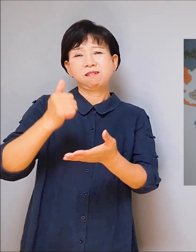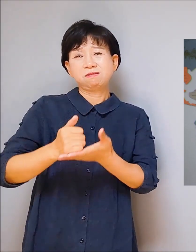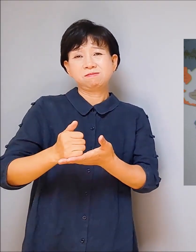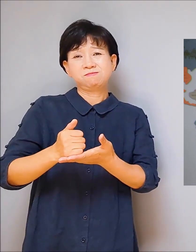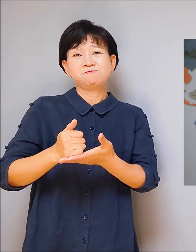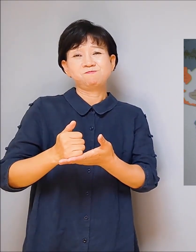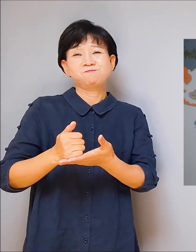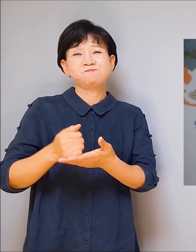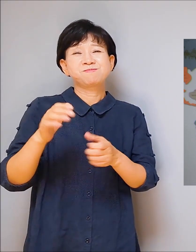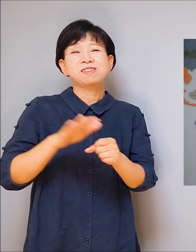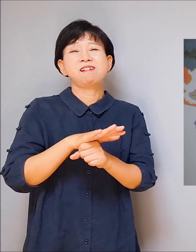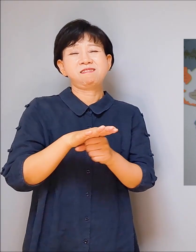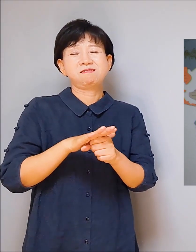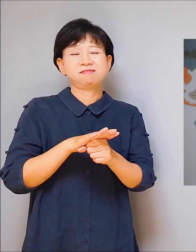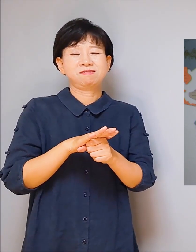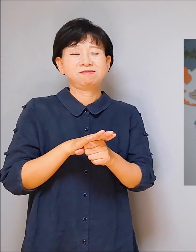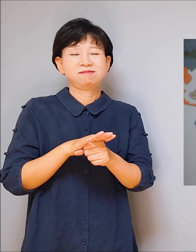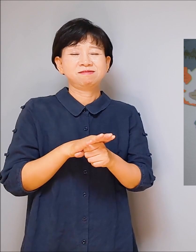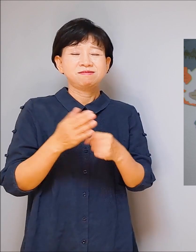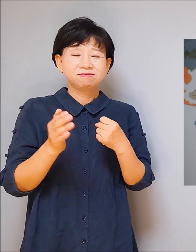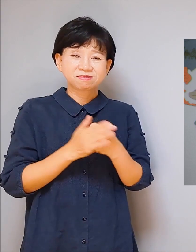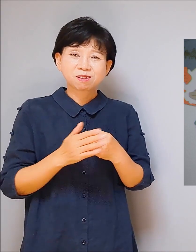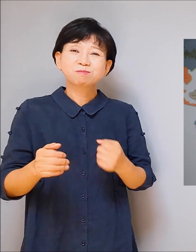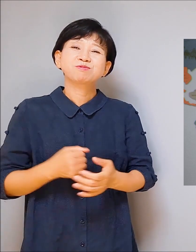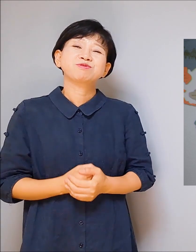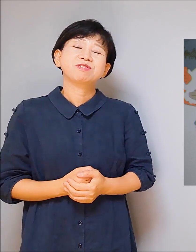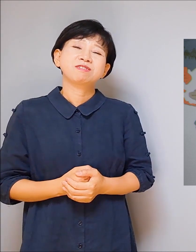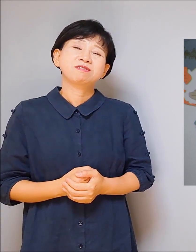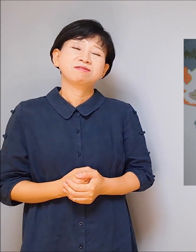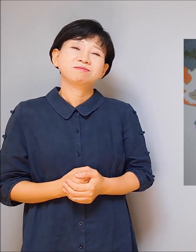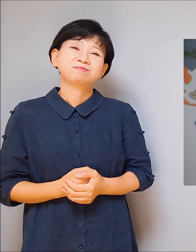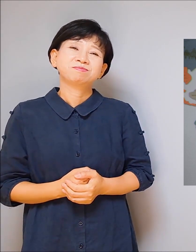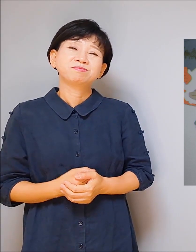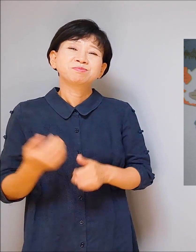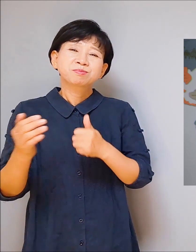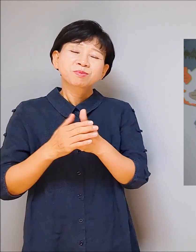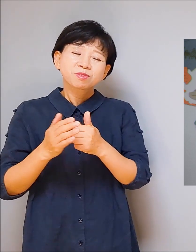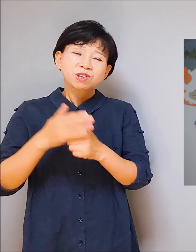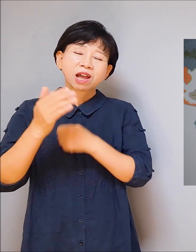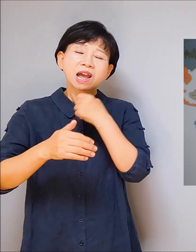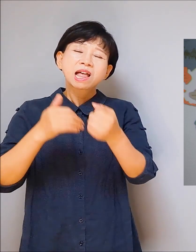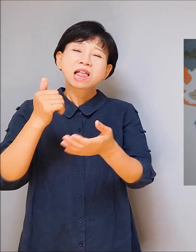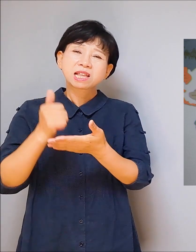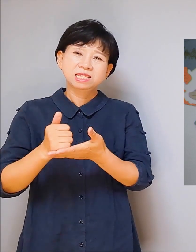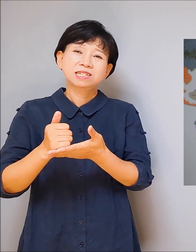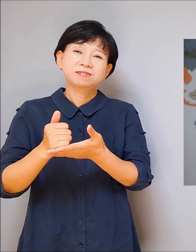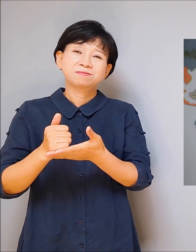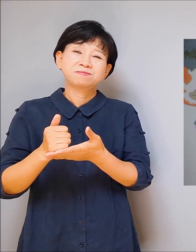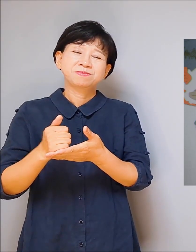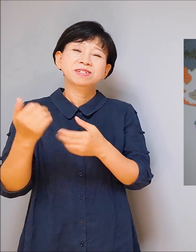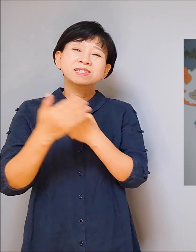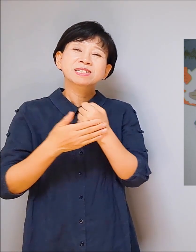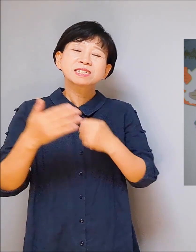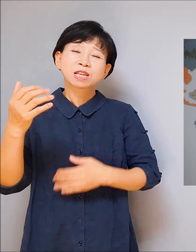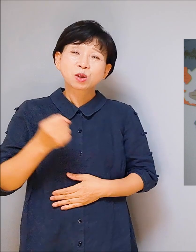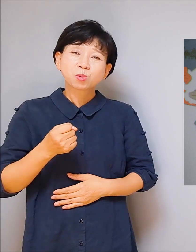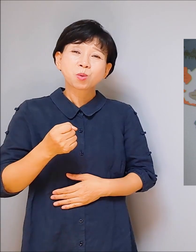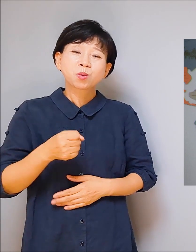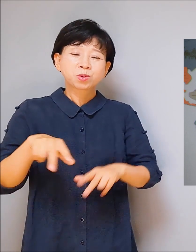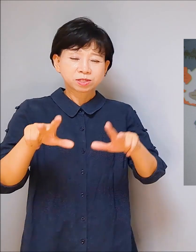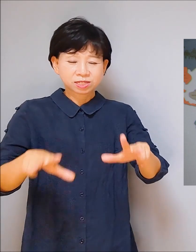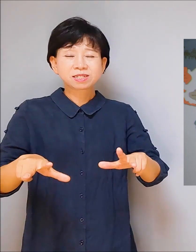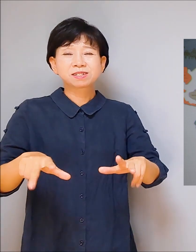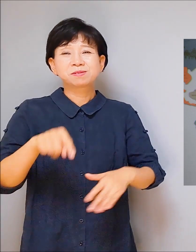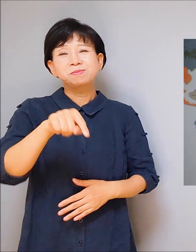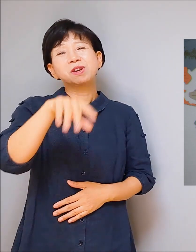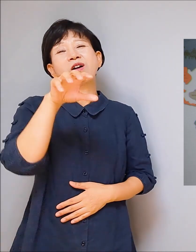그 하나님의 사랑이지요. 에베네셀의 하나님의 은혜로 말미암아서 오늘 여기 우리가 있는 줄 믿습니다.